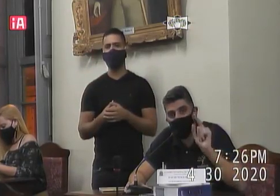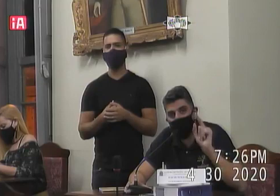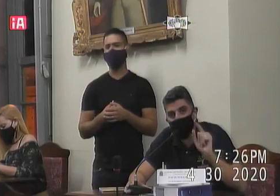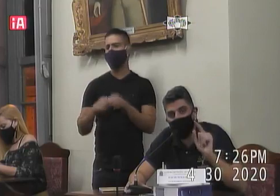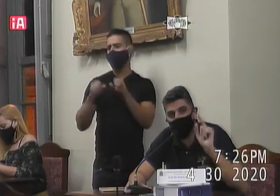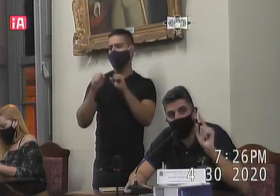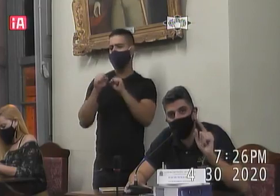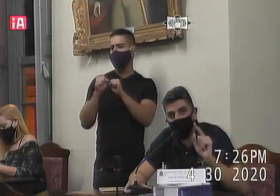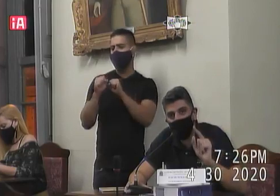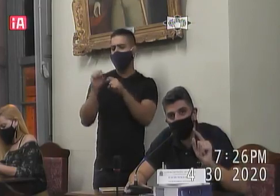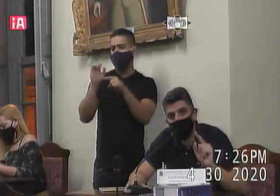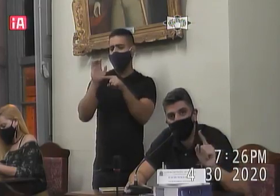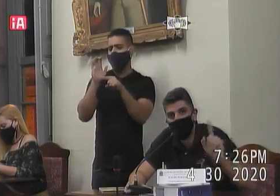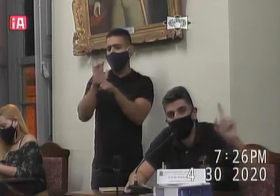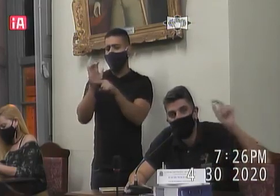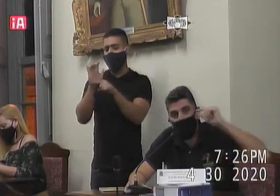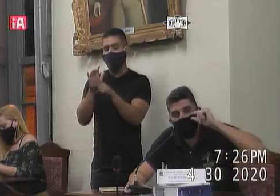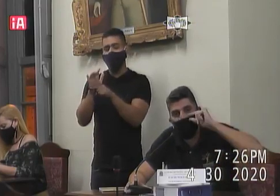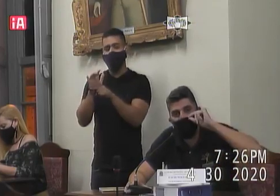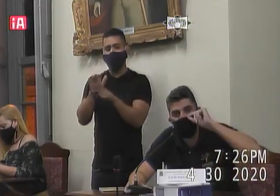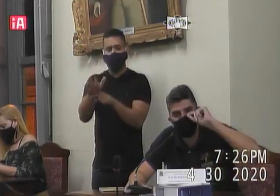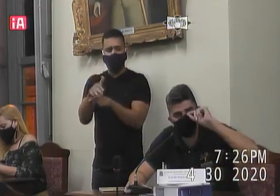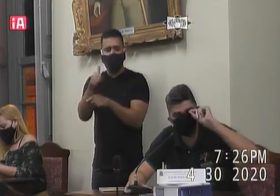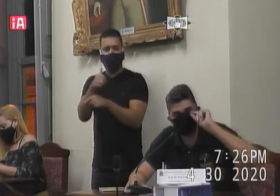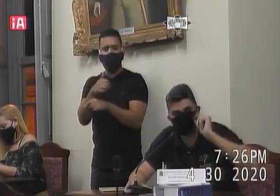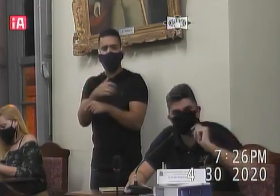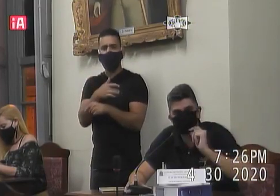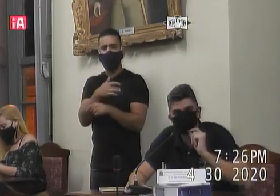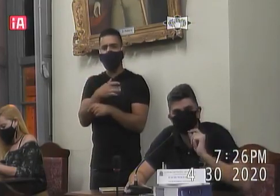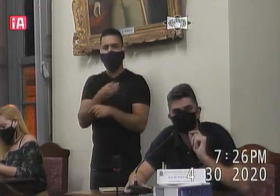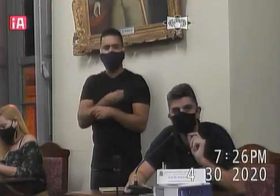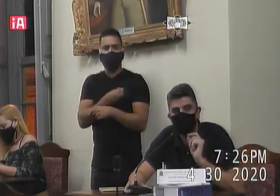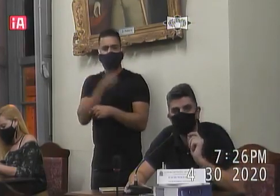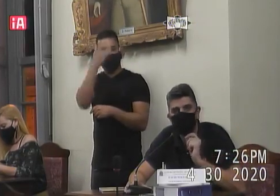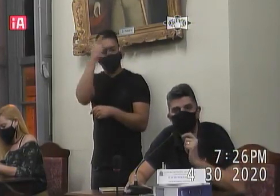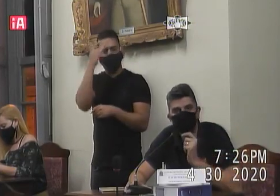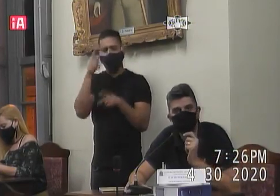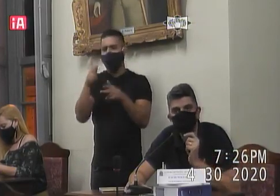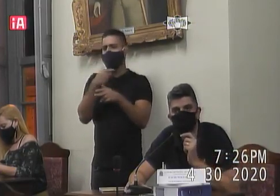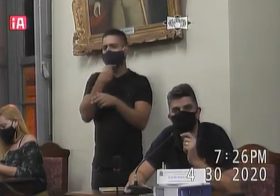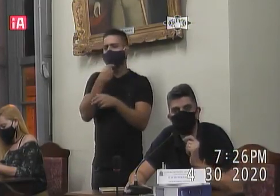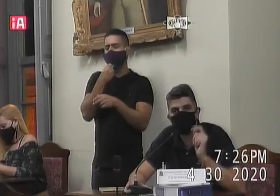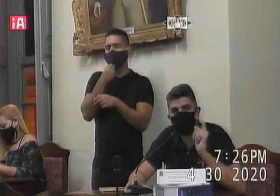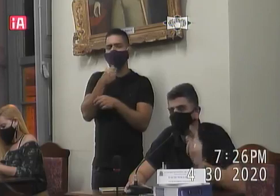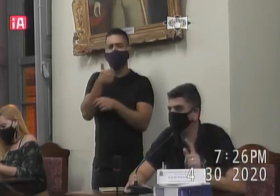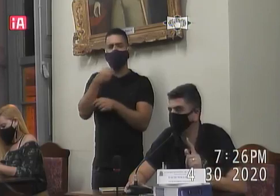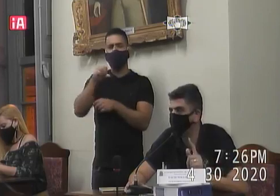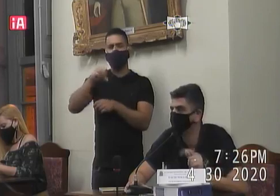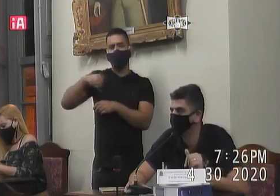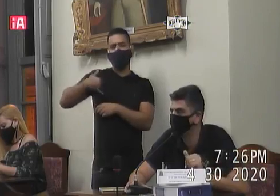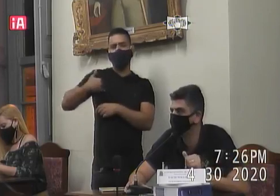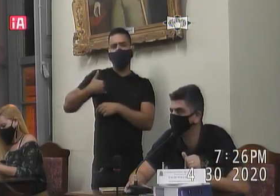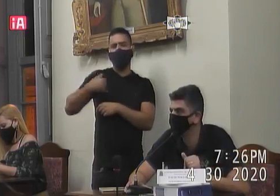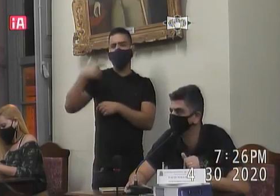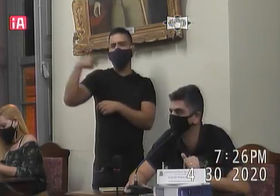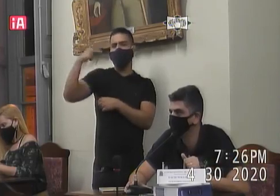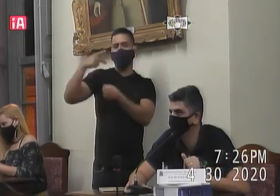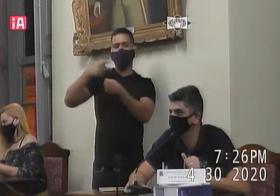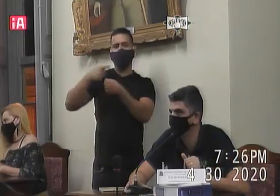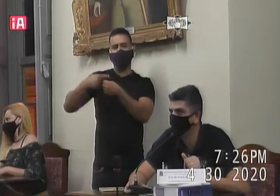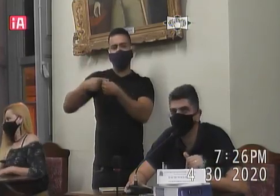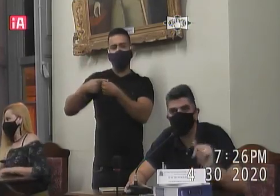possibilidade do salvamento de pessoas, como o rapaz de 19 anos de Paraty que está lá, se recuperando, graças a